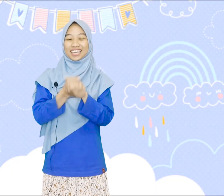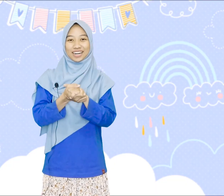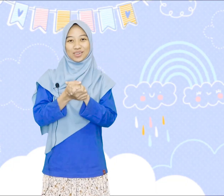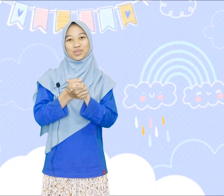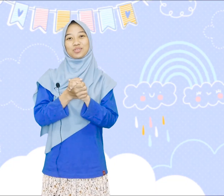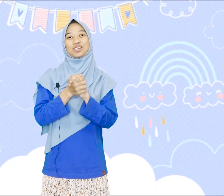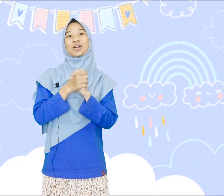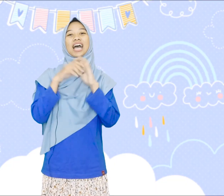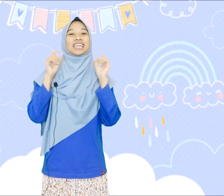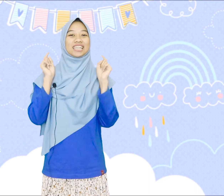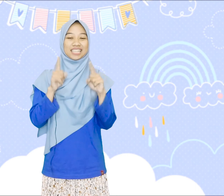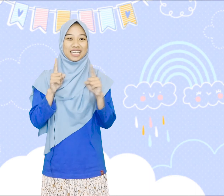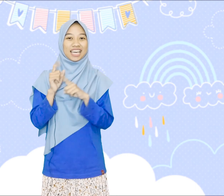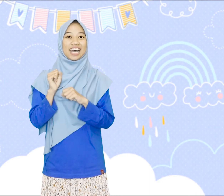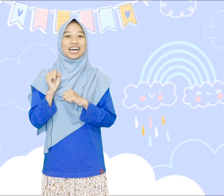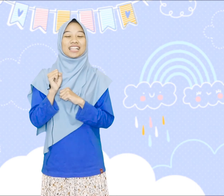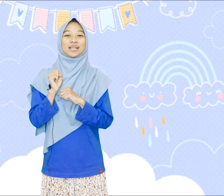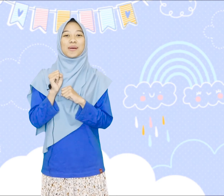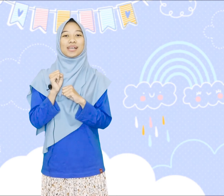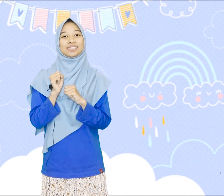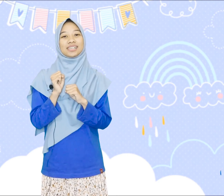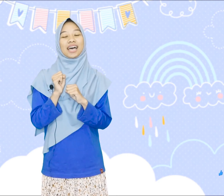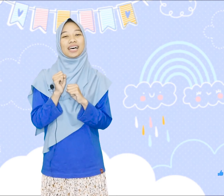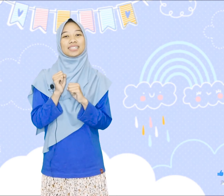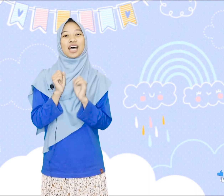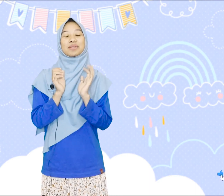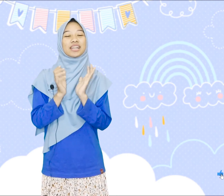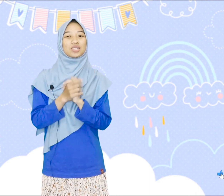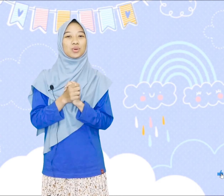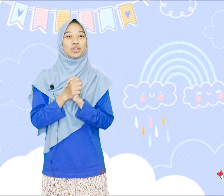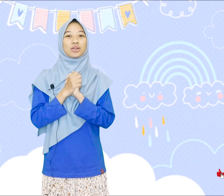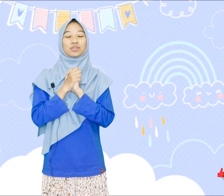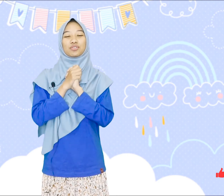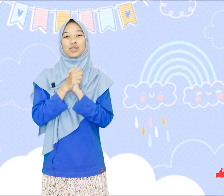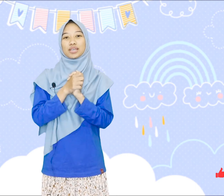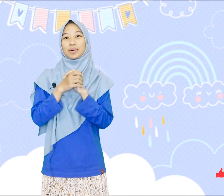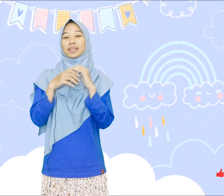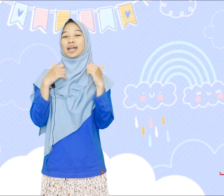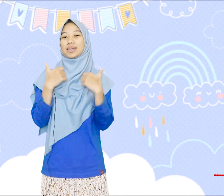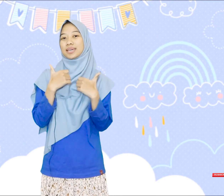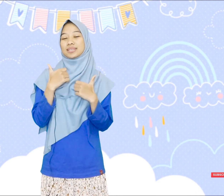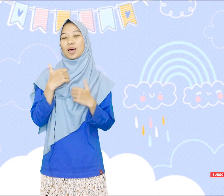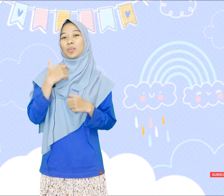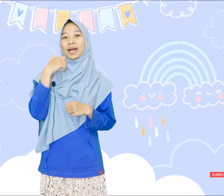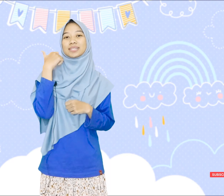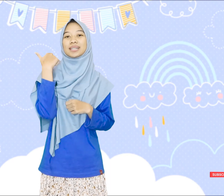terakhir untuk video kali ini. Terima kasih sahabat Gineci udah nonton videonya sampai terakhir. Jangan lupa kasih